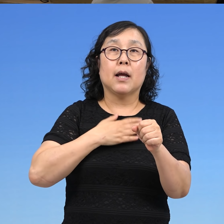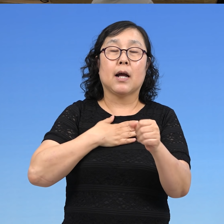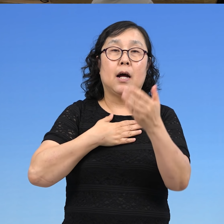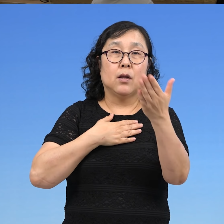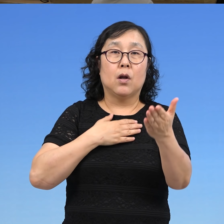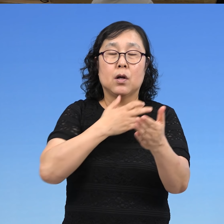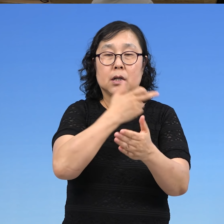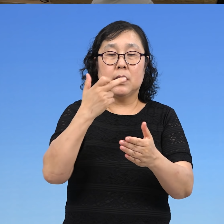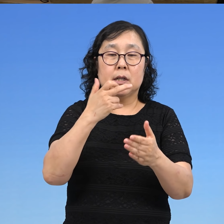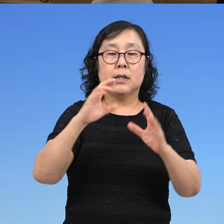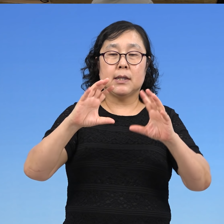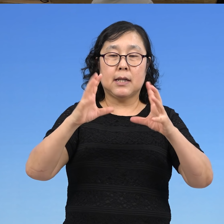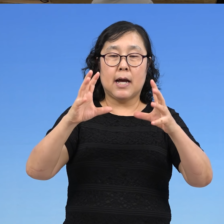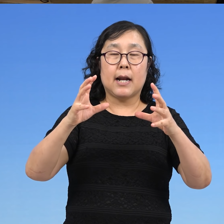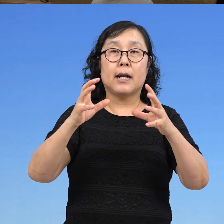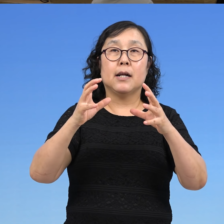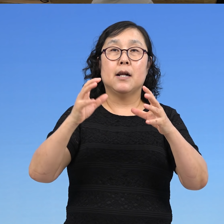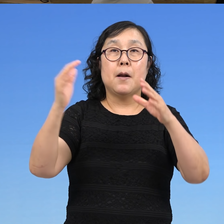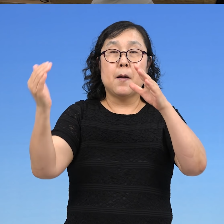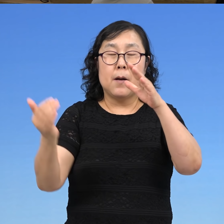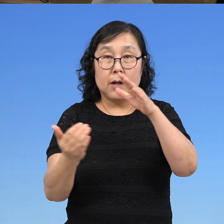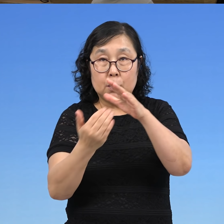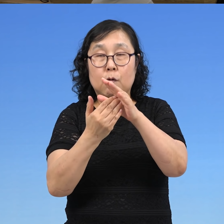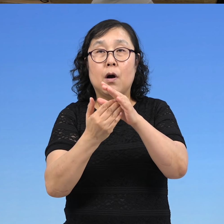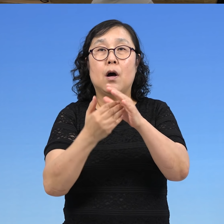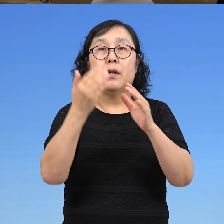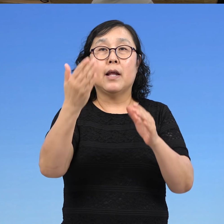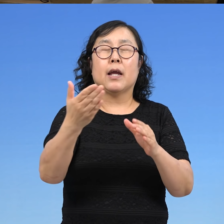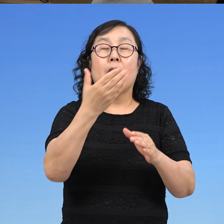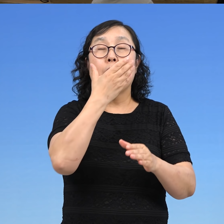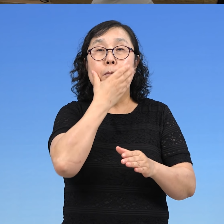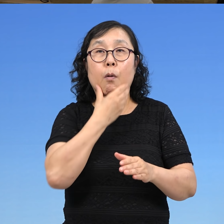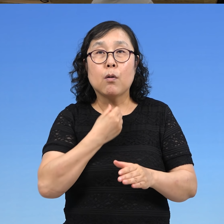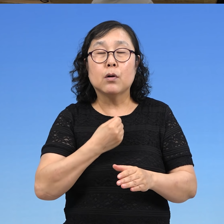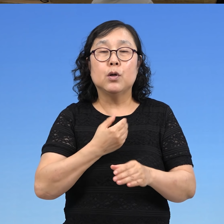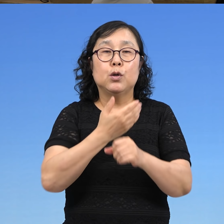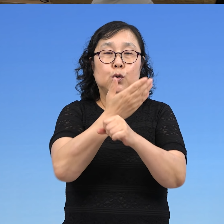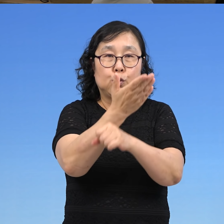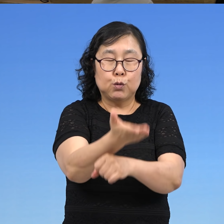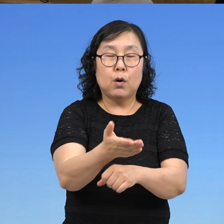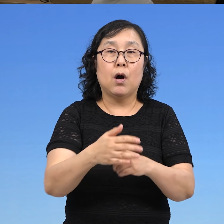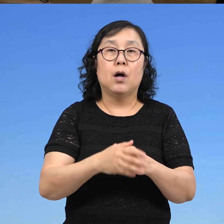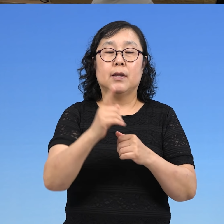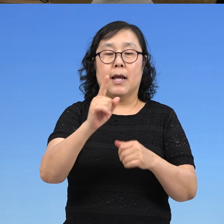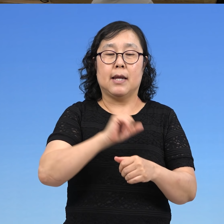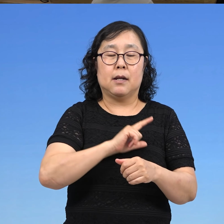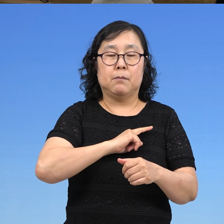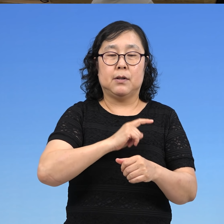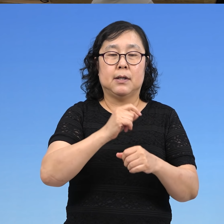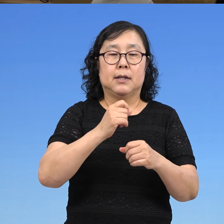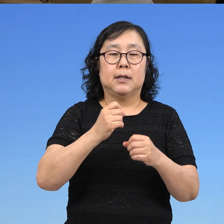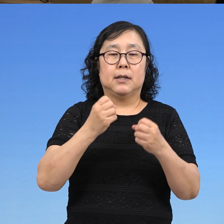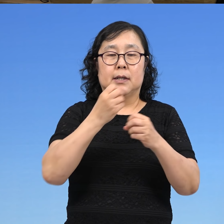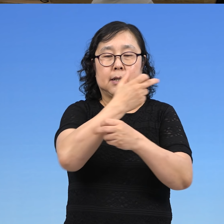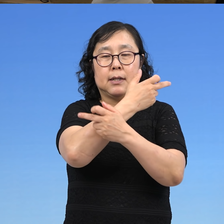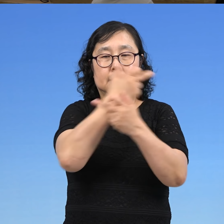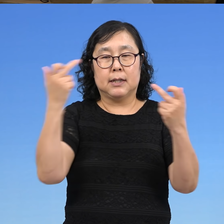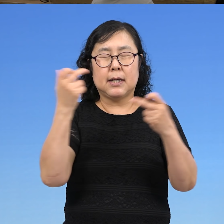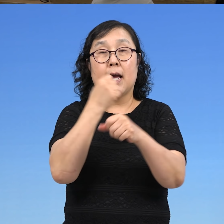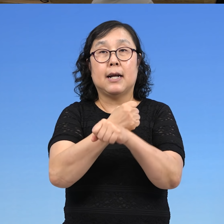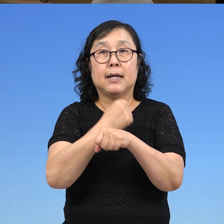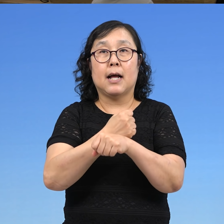거에요 내가 너로 큰 민족을 이루어 이루어 내게 복을 주어 내 이름을 창대하게 하리라